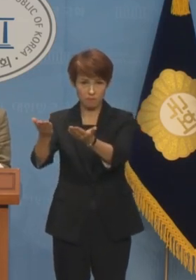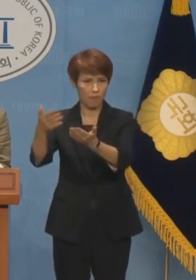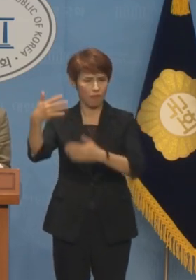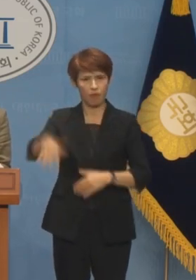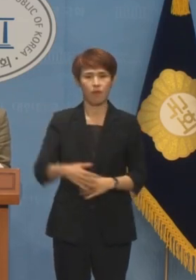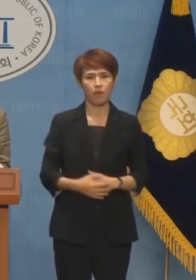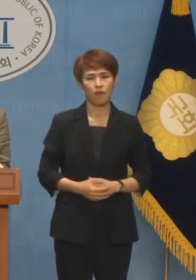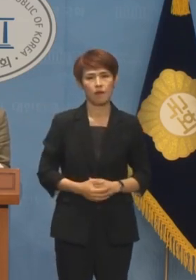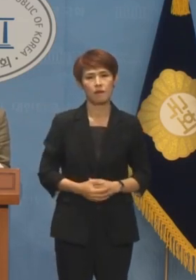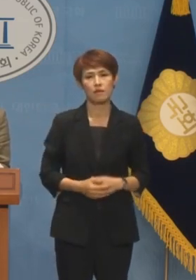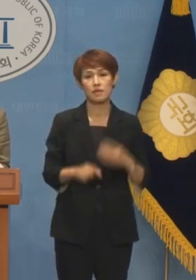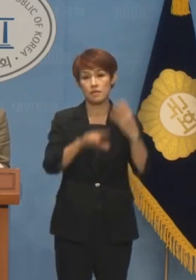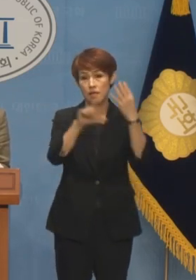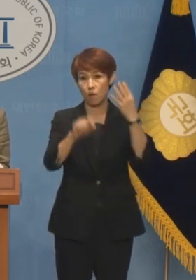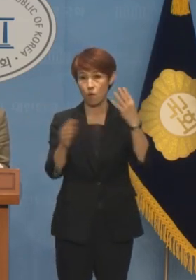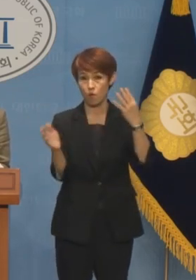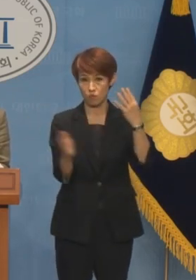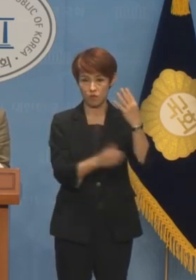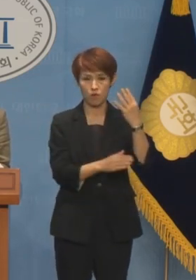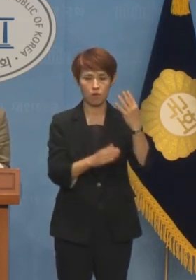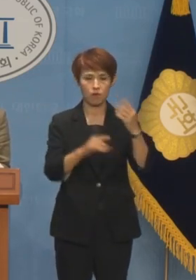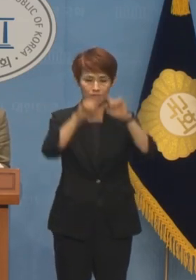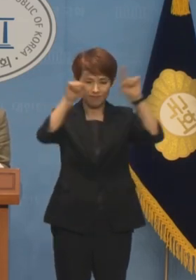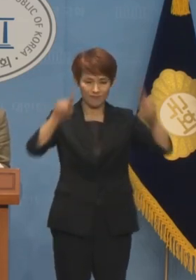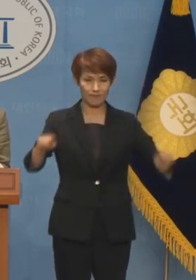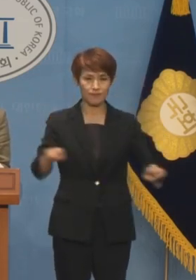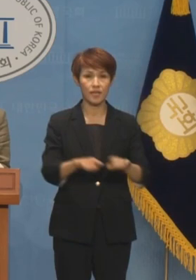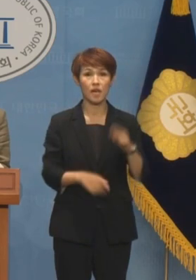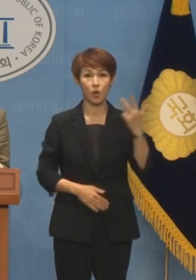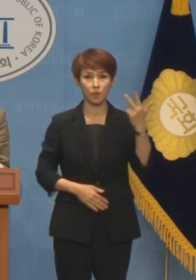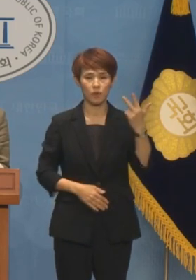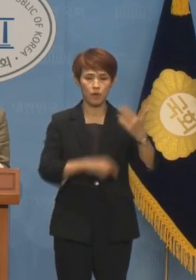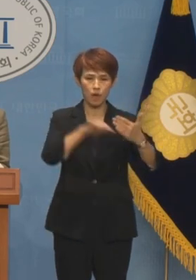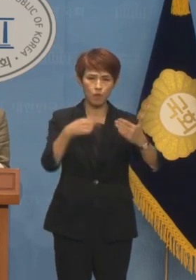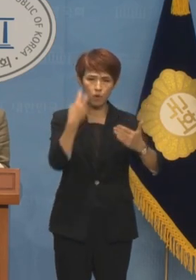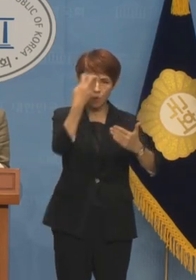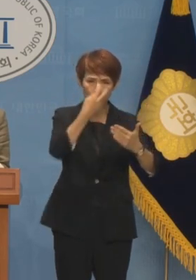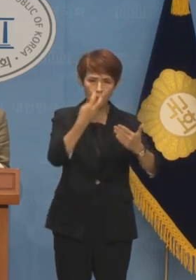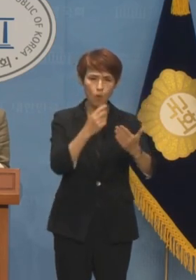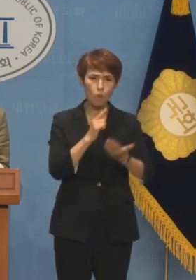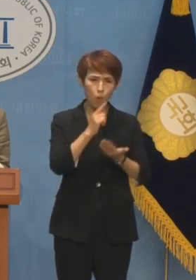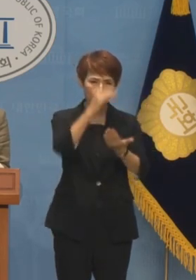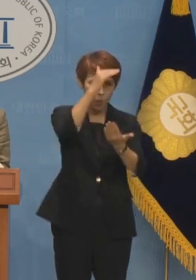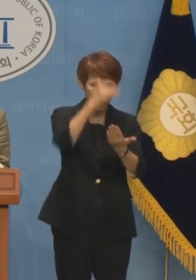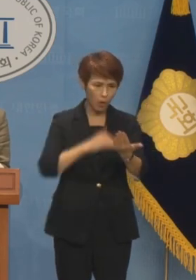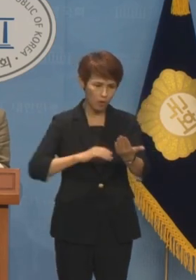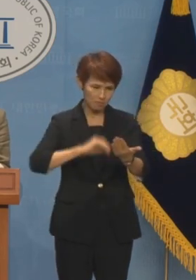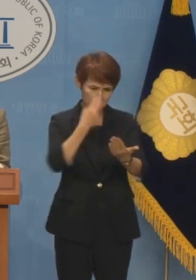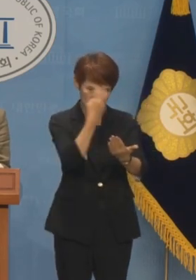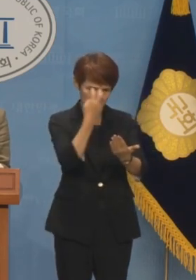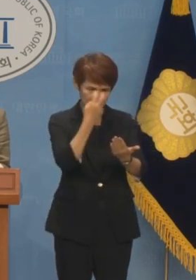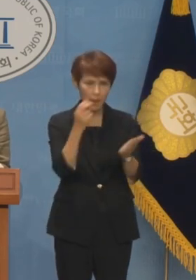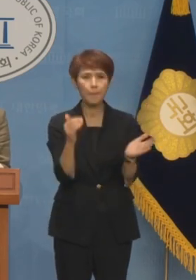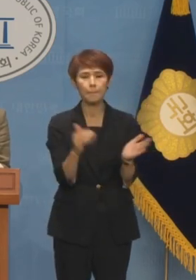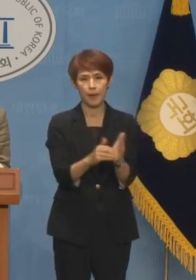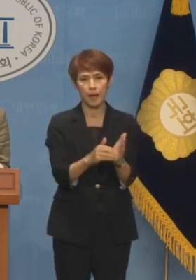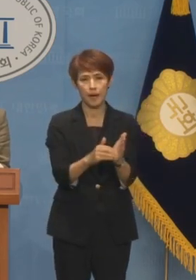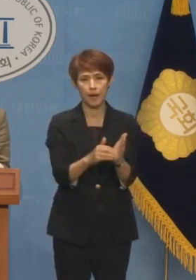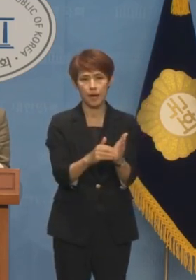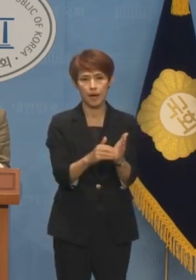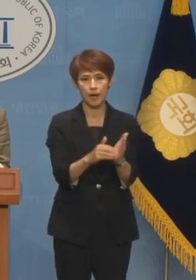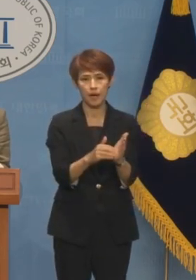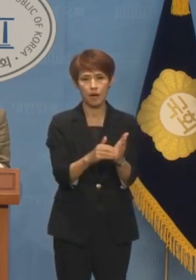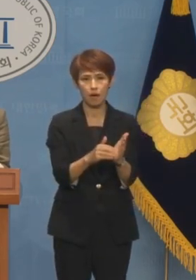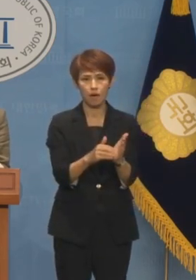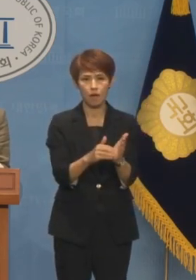저는 지난 4월부터 이 7장의 내부 검토 보고서의 존재 및 내용을 추적하였습니다. 그리고 끝까지